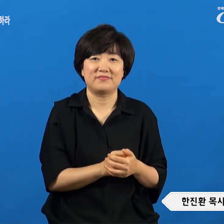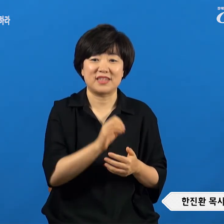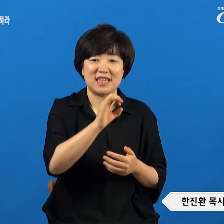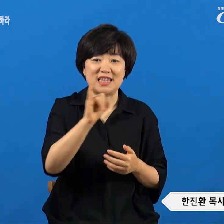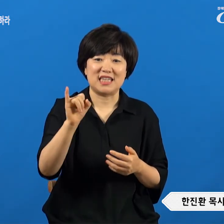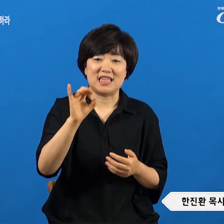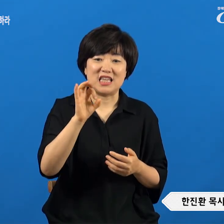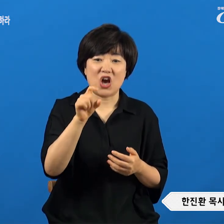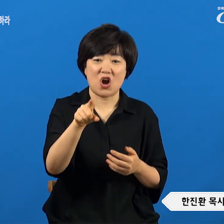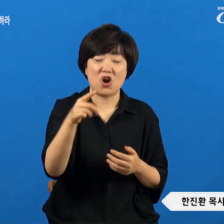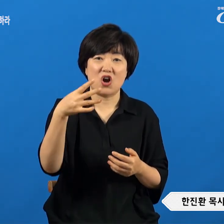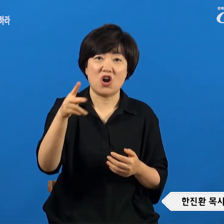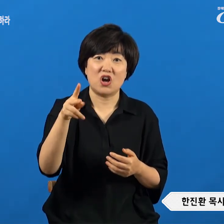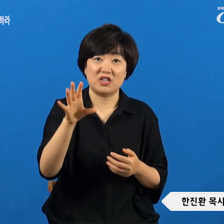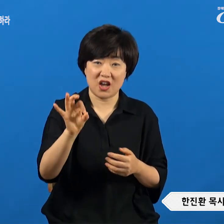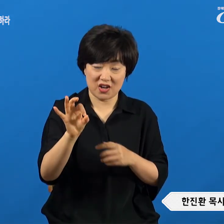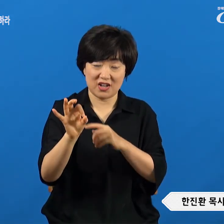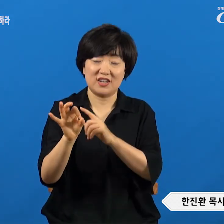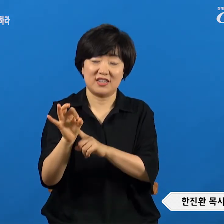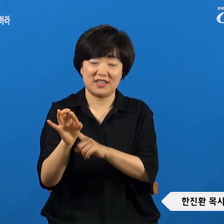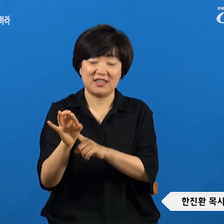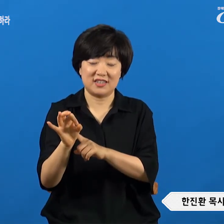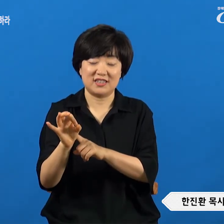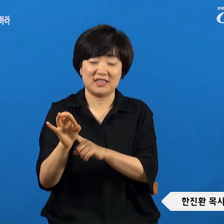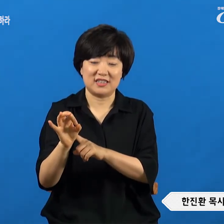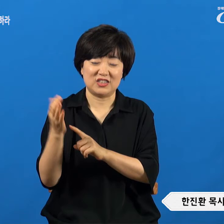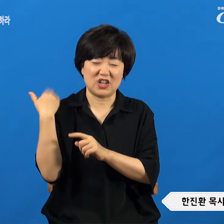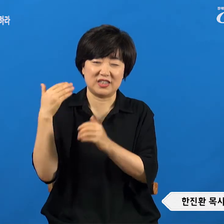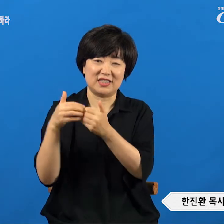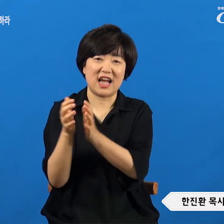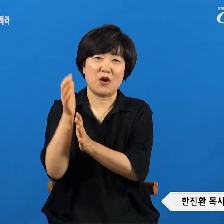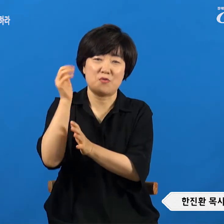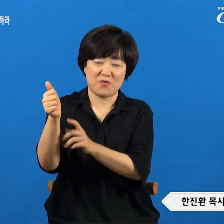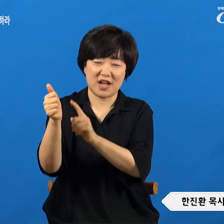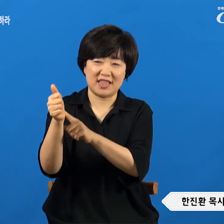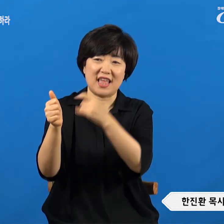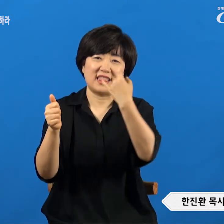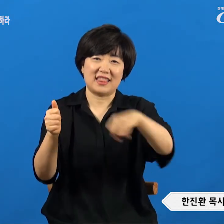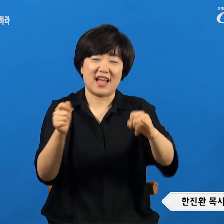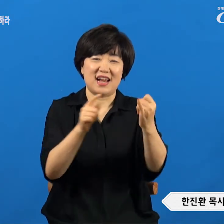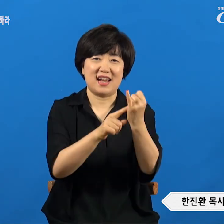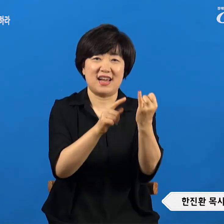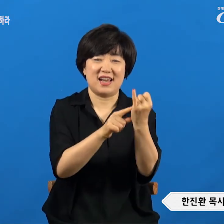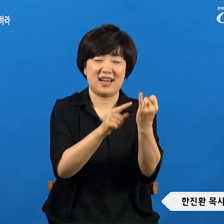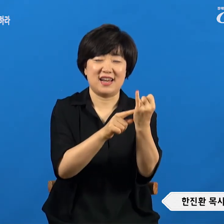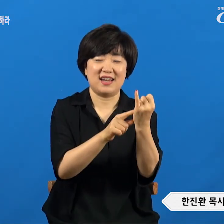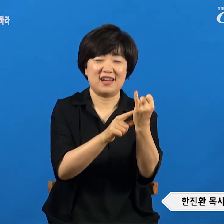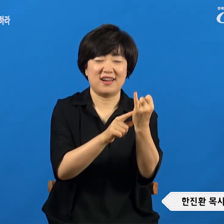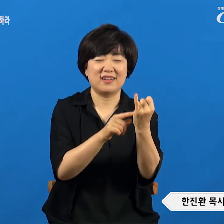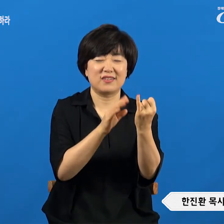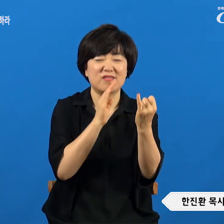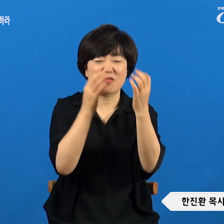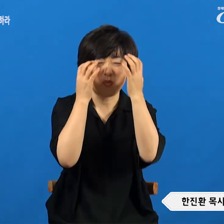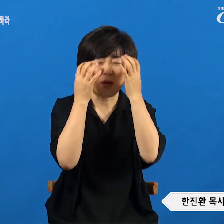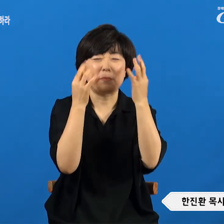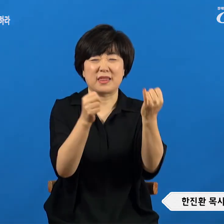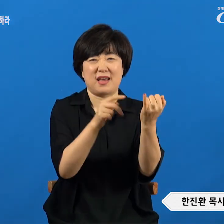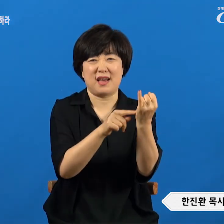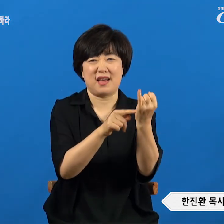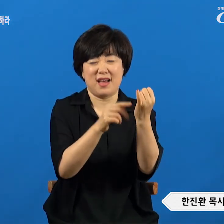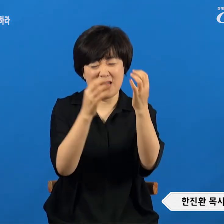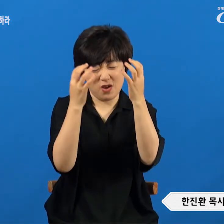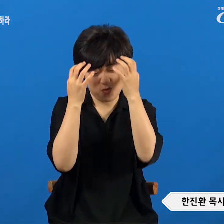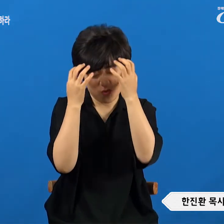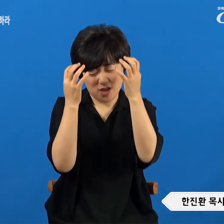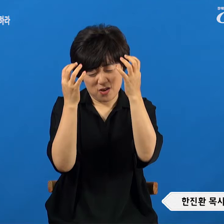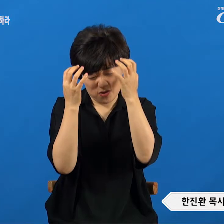이어령 전 장관의 딸 이민아 변호사는 고난을 많이 경험한 분입니다. 그 고난 중에서도